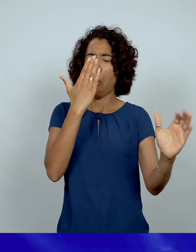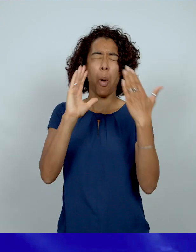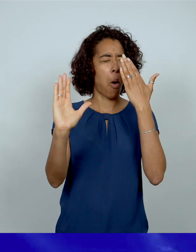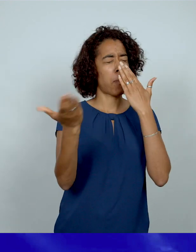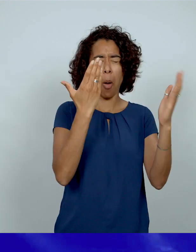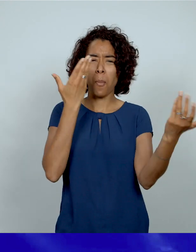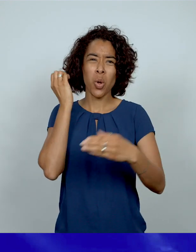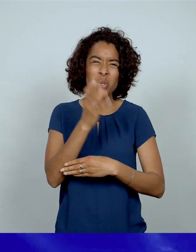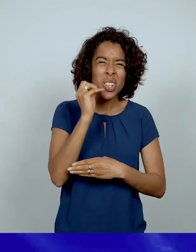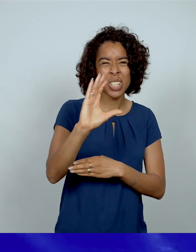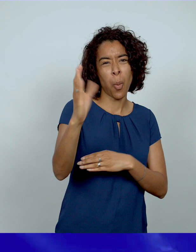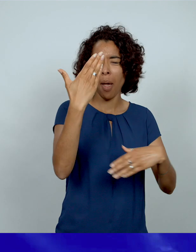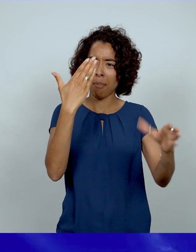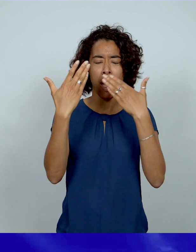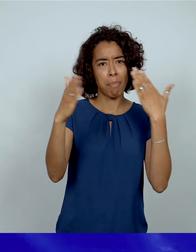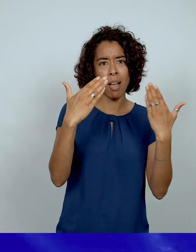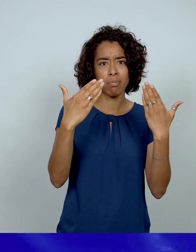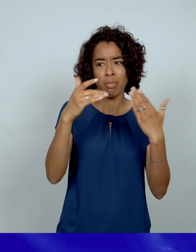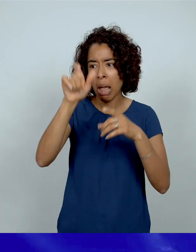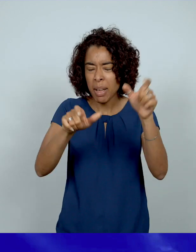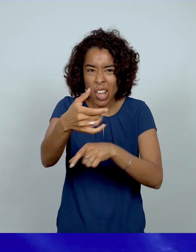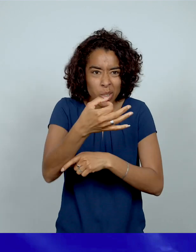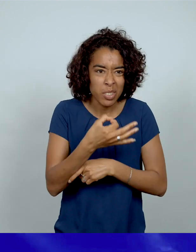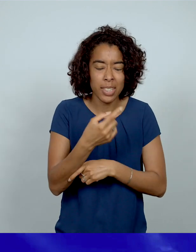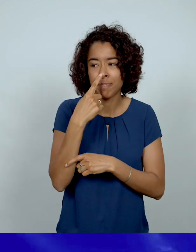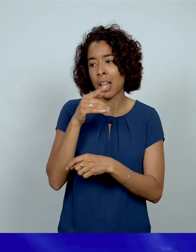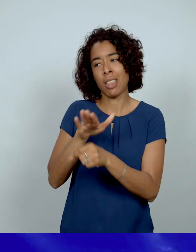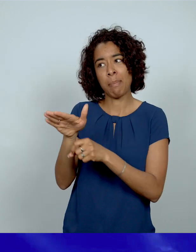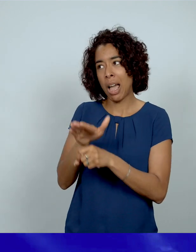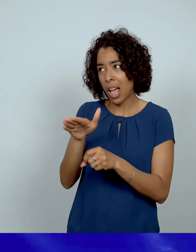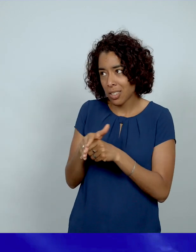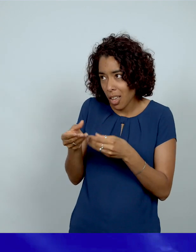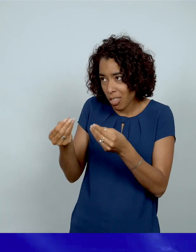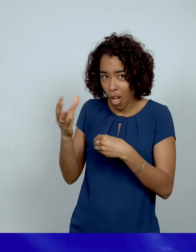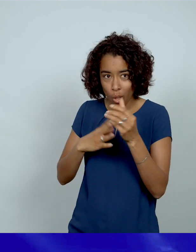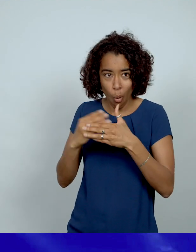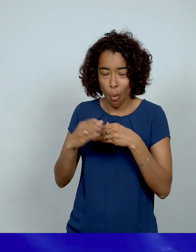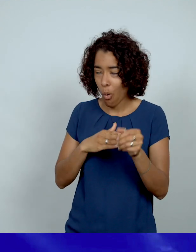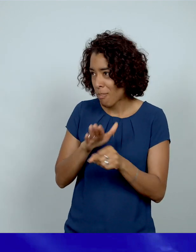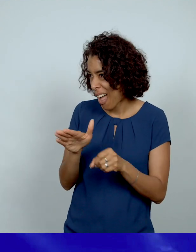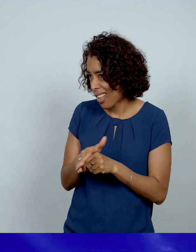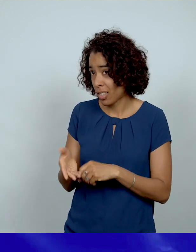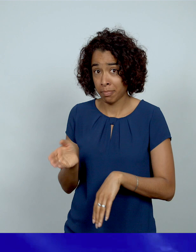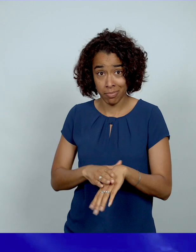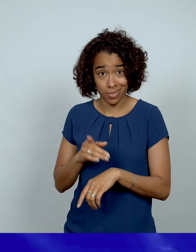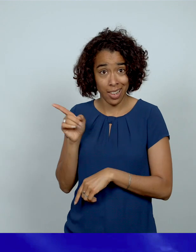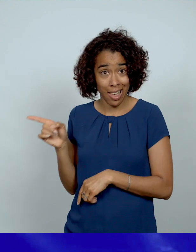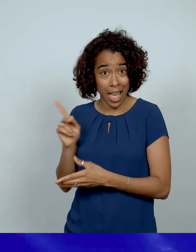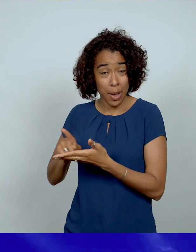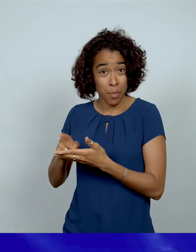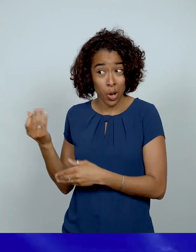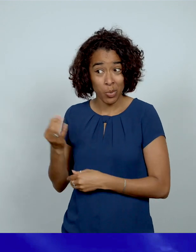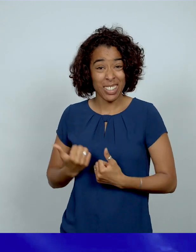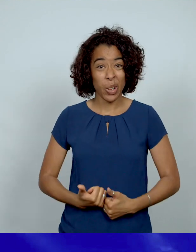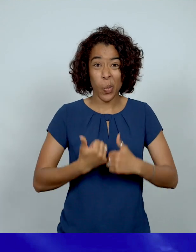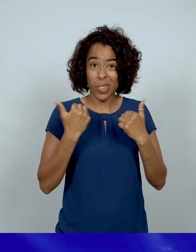bombardent finalement journée après journée, que le monde entier nous dit que nous n'avons pas assez pour être heureux, l'apôtre Paul vient et comme